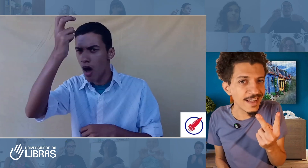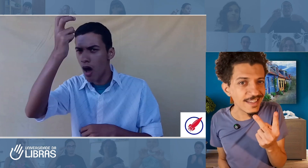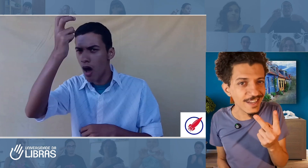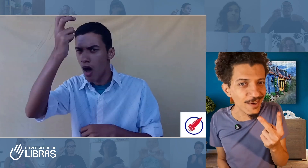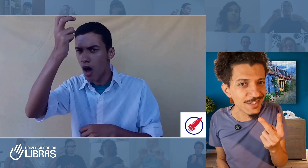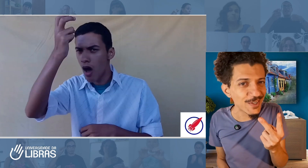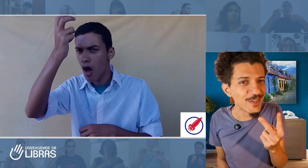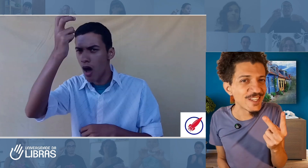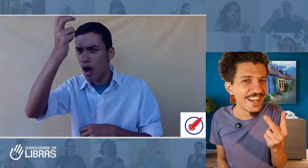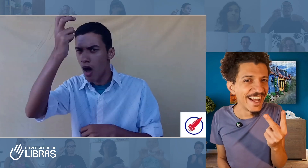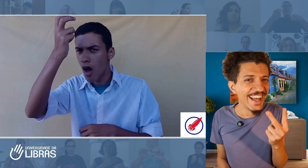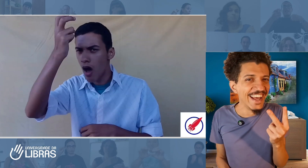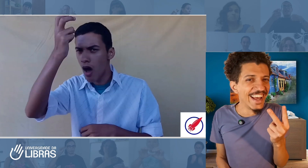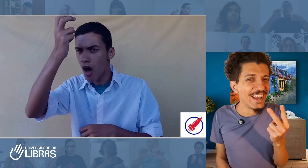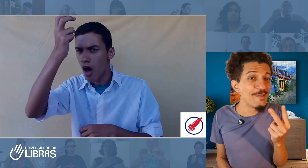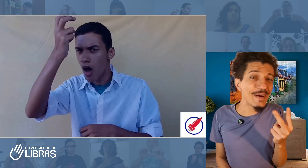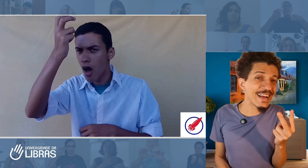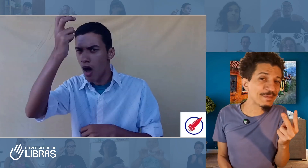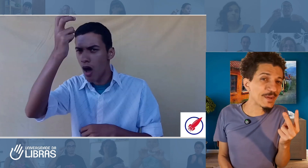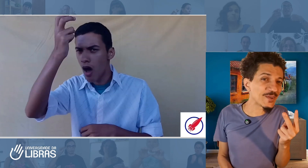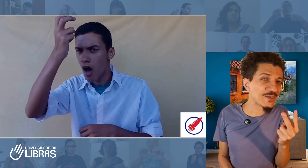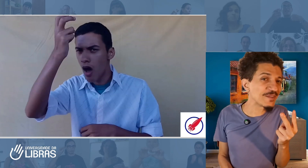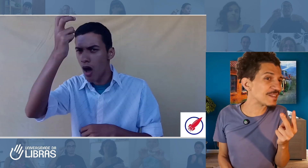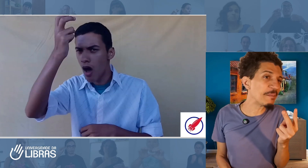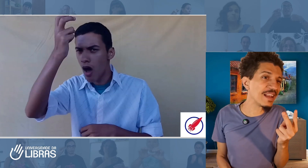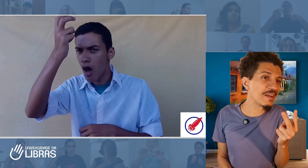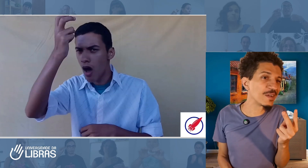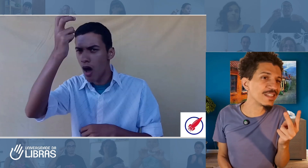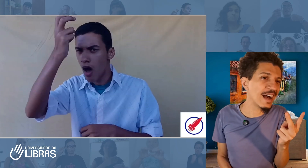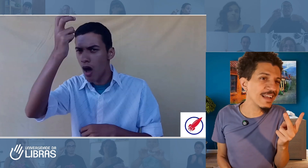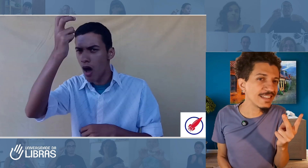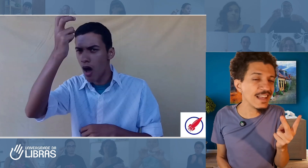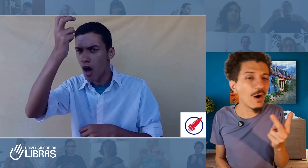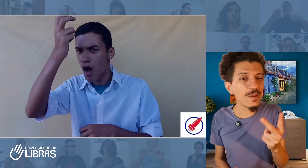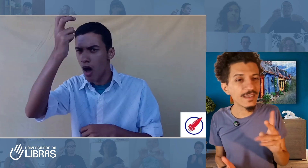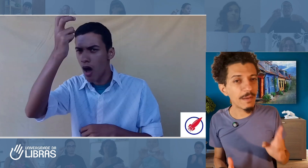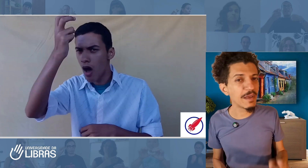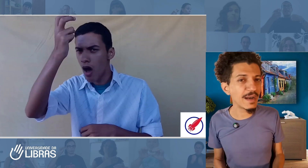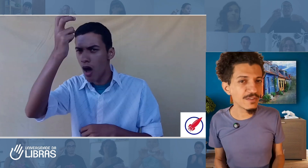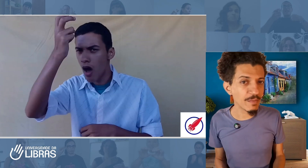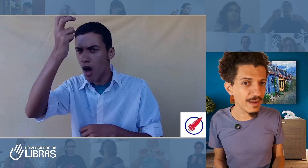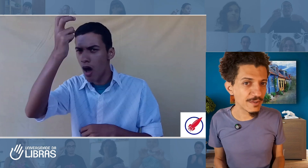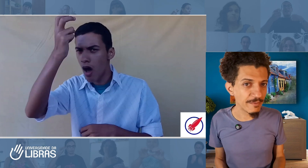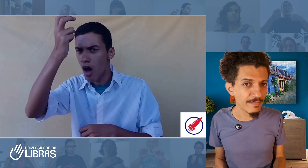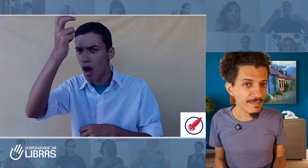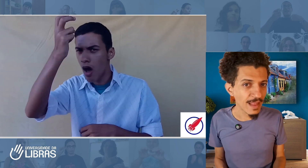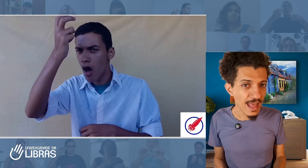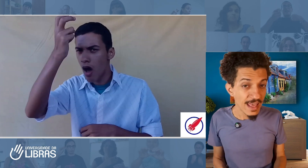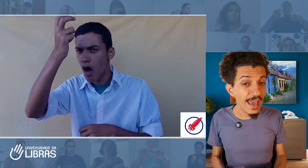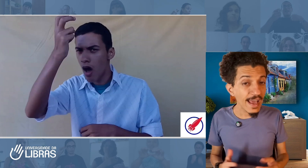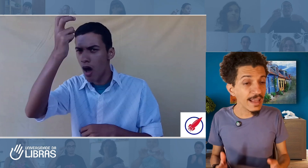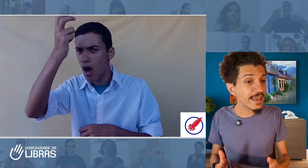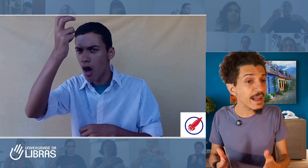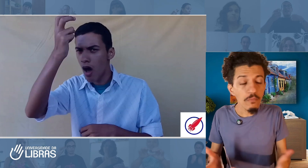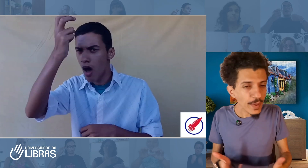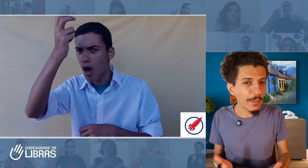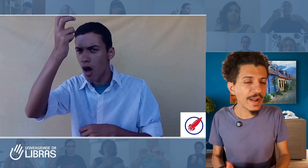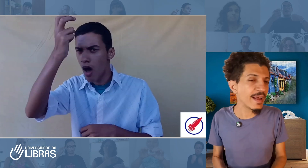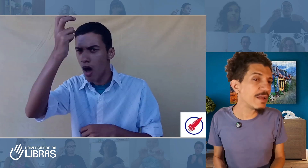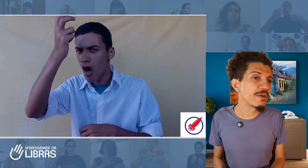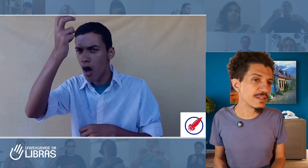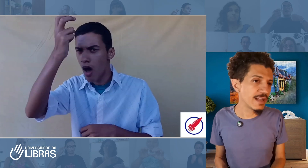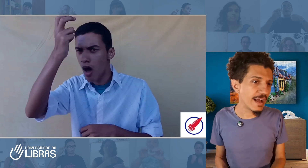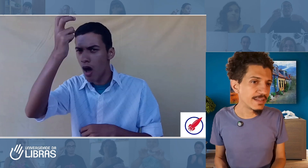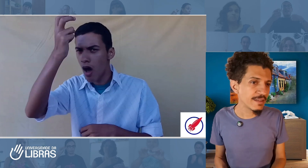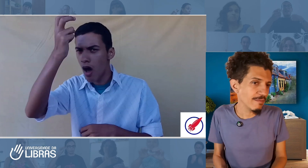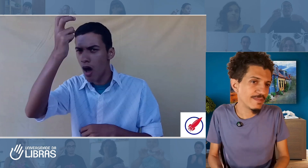cidade dele tinha 2 surdos. E uma dessas pessoas não sabia língua de sinais e a outra sabia mais ou menos. E ele queria muito aprender a